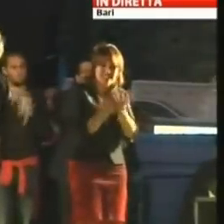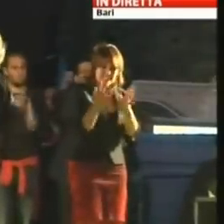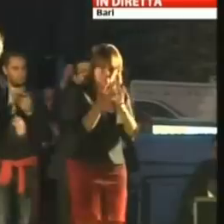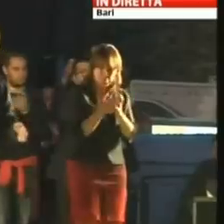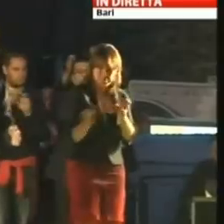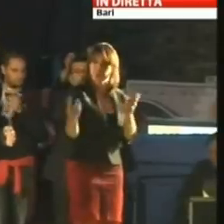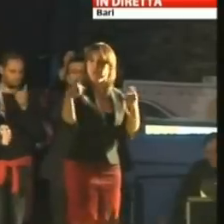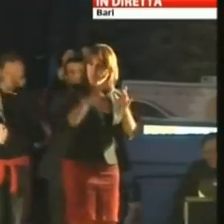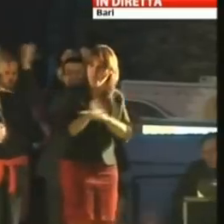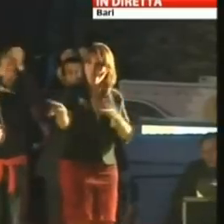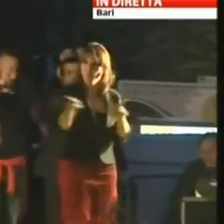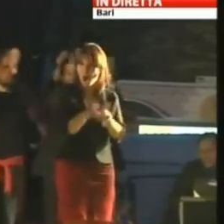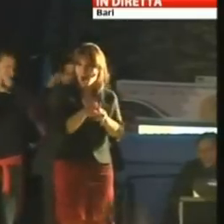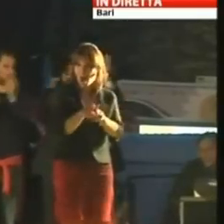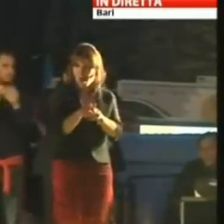Avete capito sì o no?